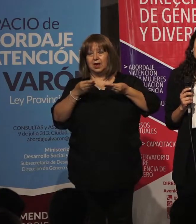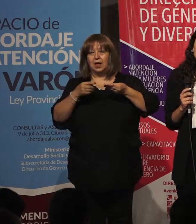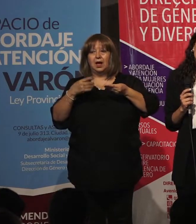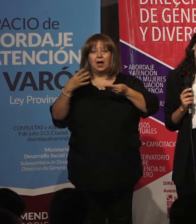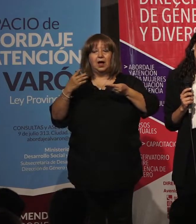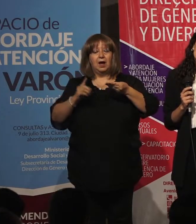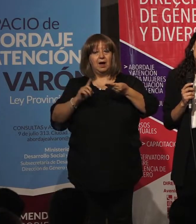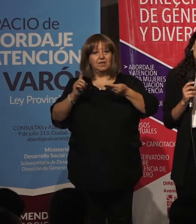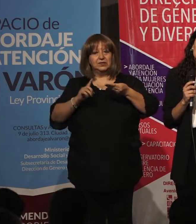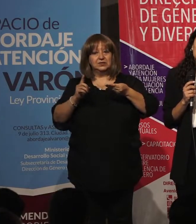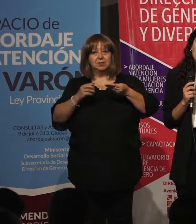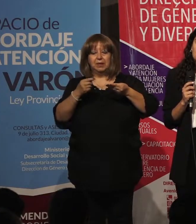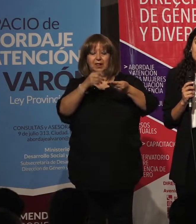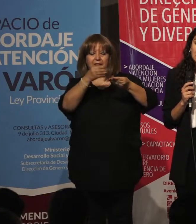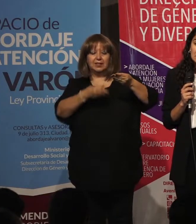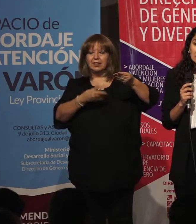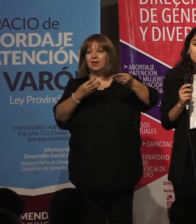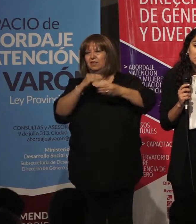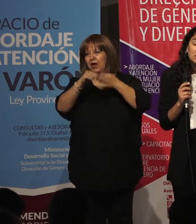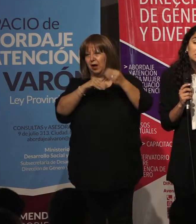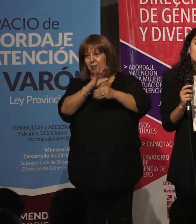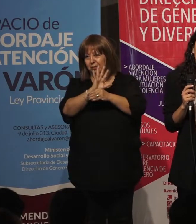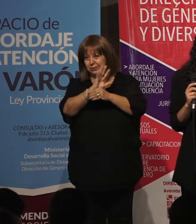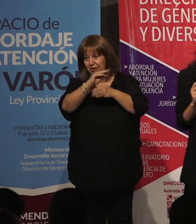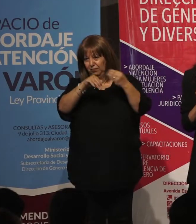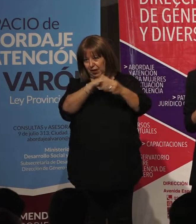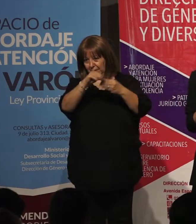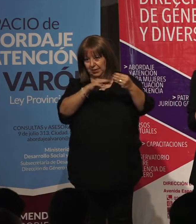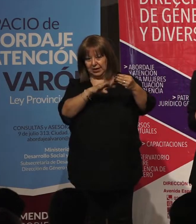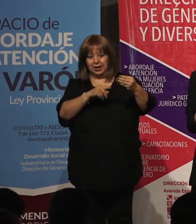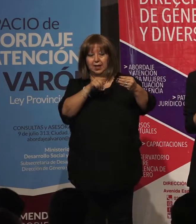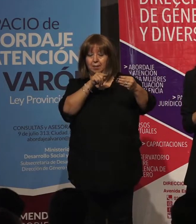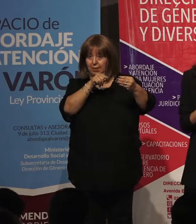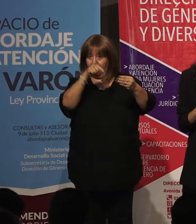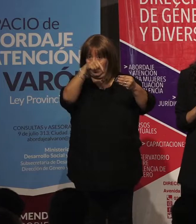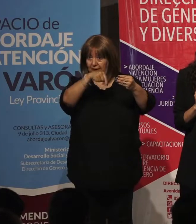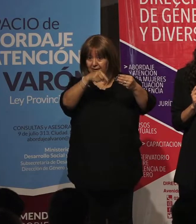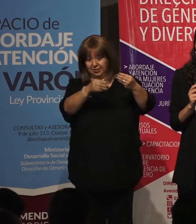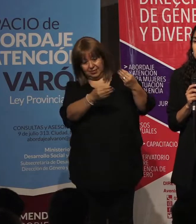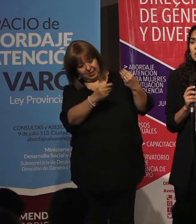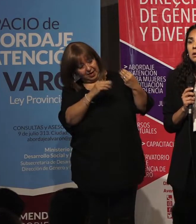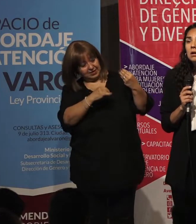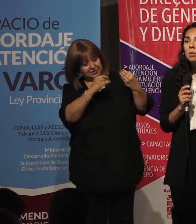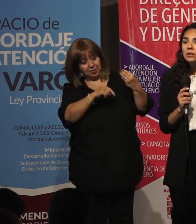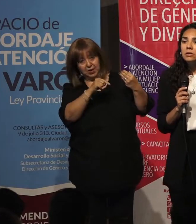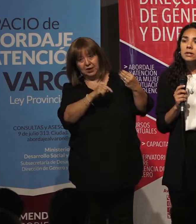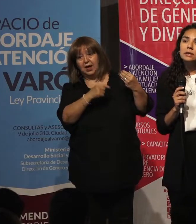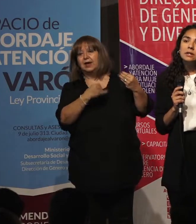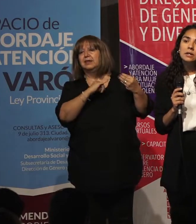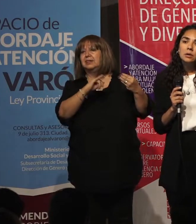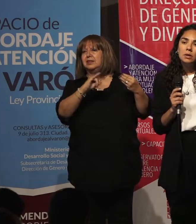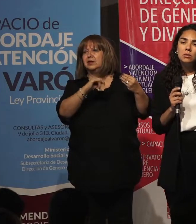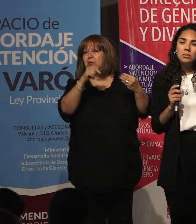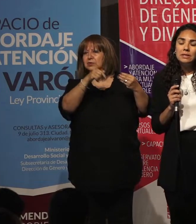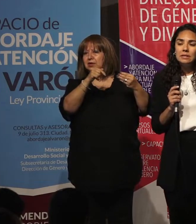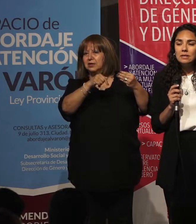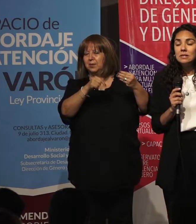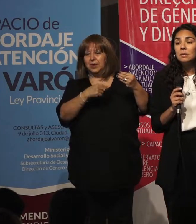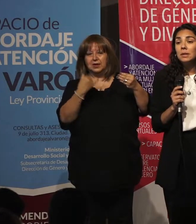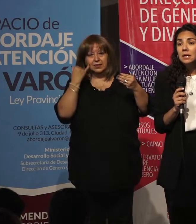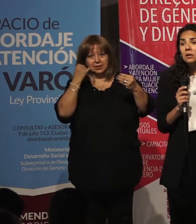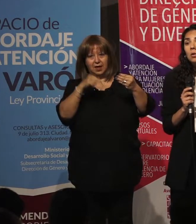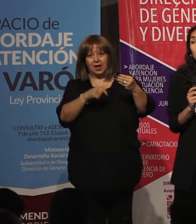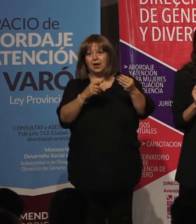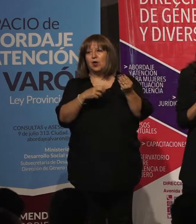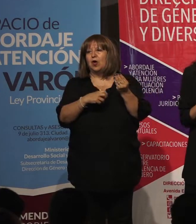muchas veces se utiliza para cuestiones de familia, pero también resulta que hay, a través de eso se denuncian cuestiones que tienen que ver con una